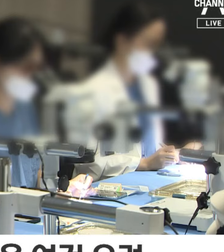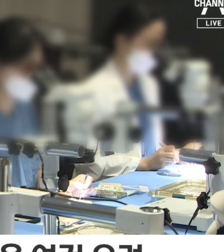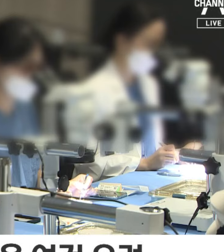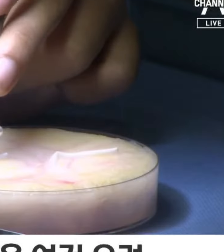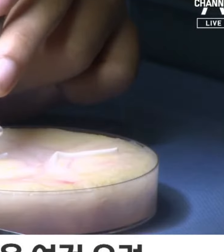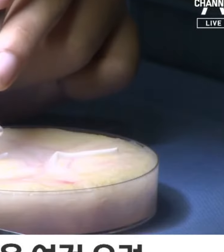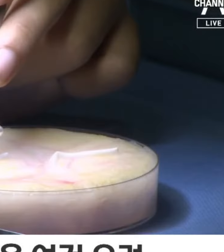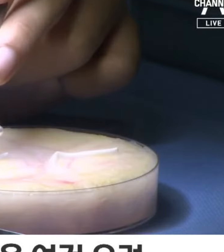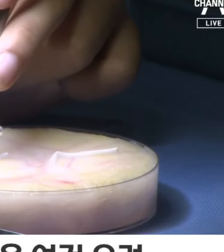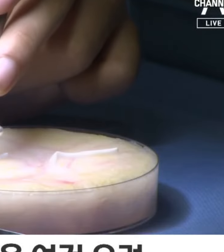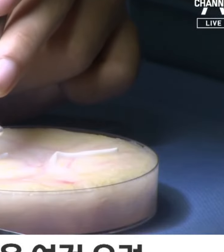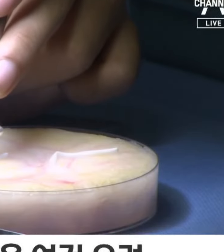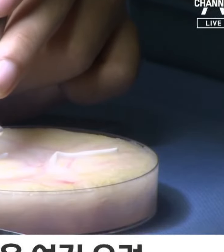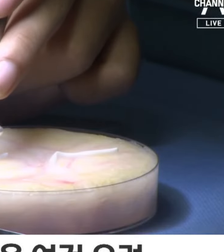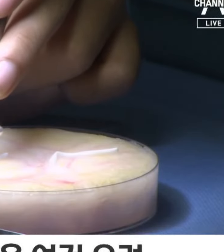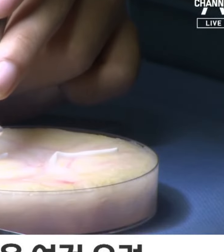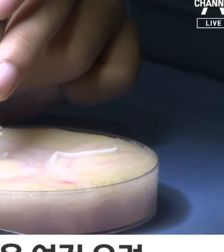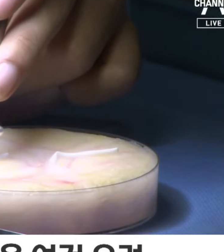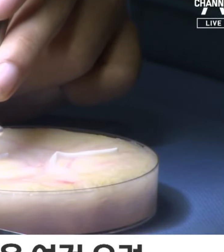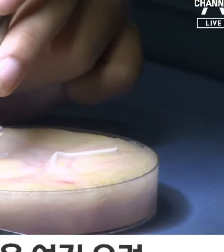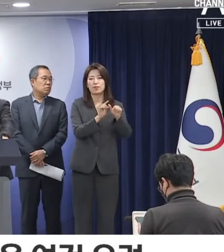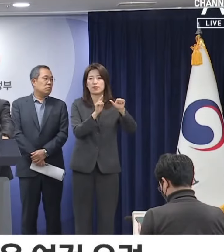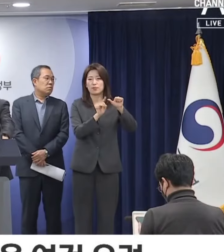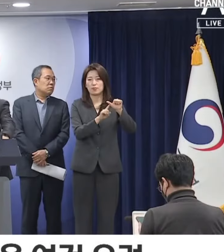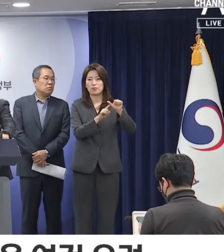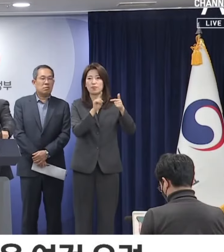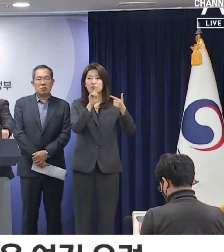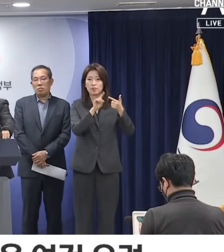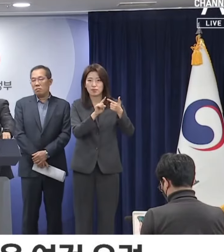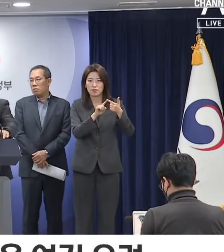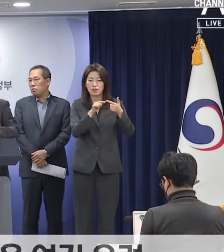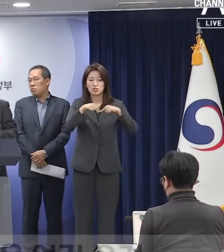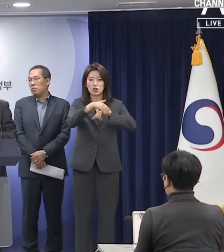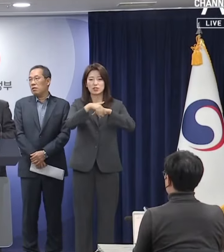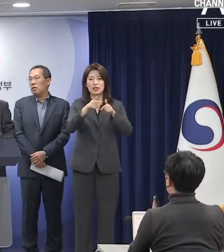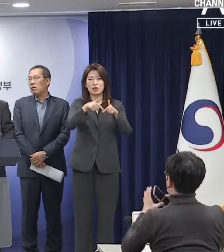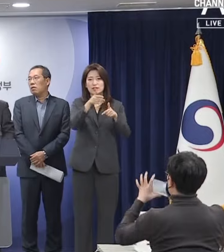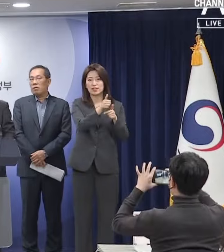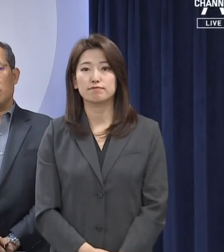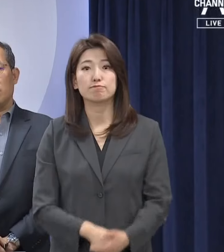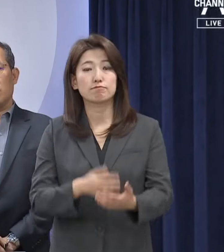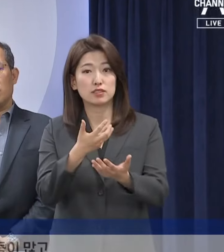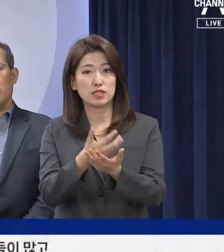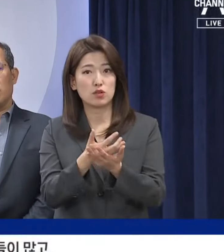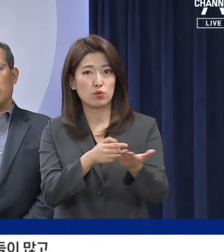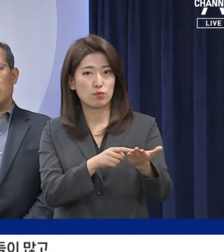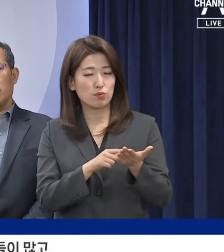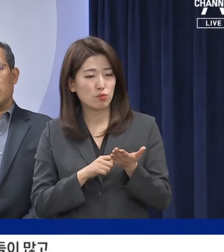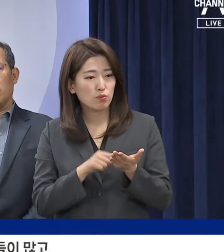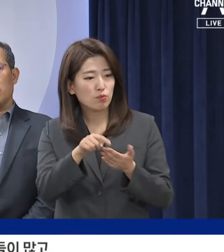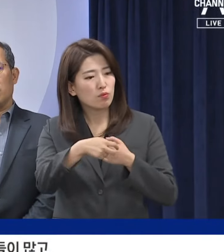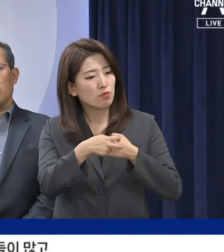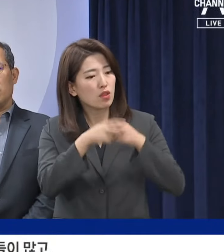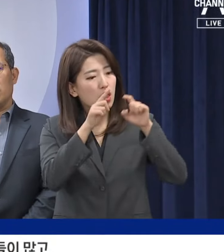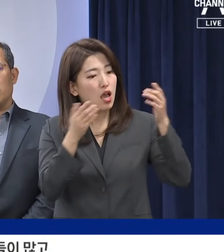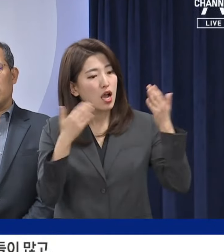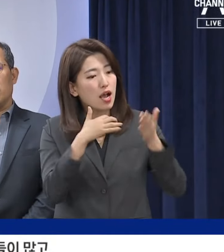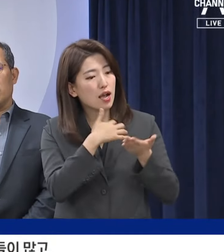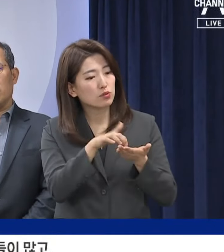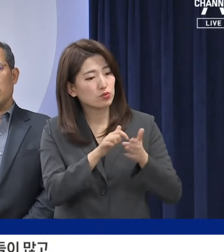시작으로 1만 명까지 의대생이 늘면서 제대로 교육이 가능할지가 숙제입니다. 정원 수요를 감당할 수 있는